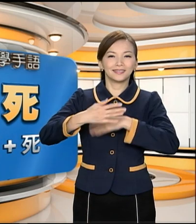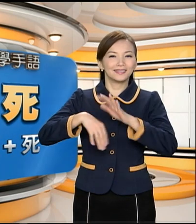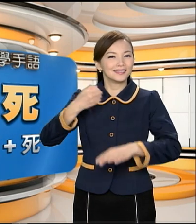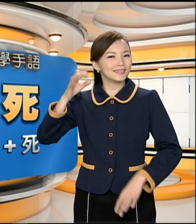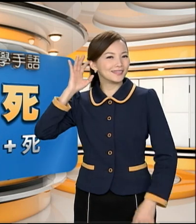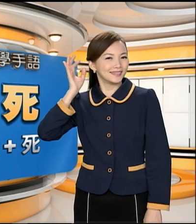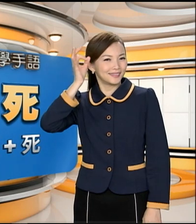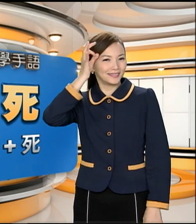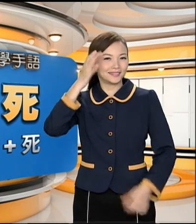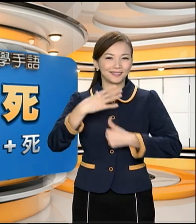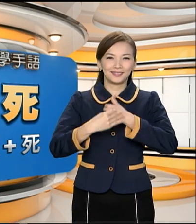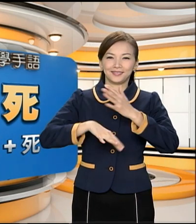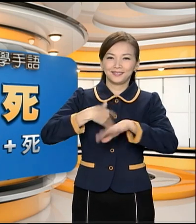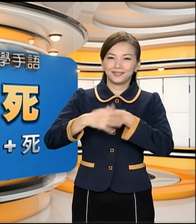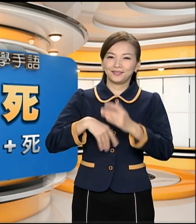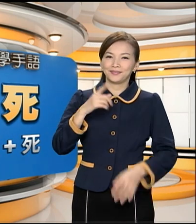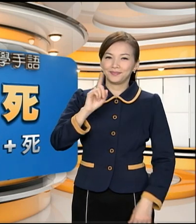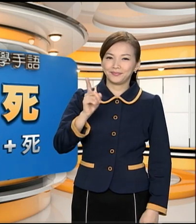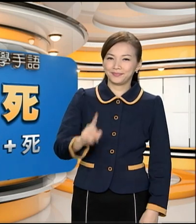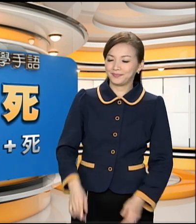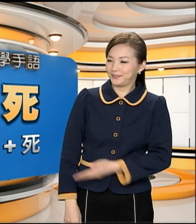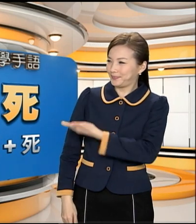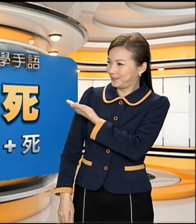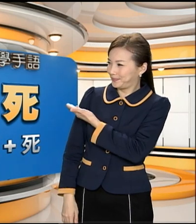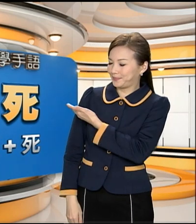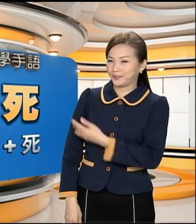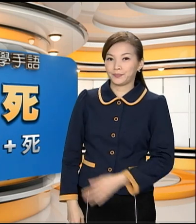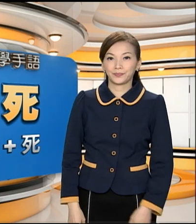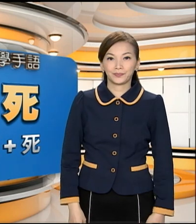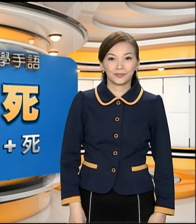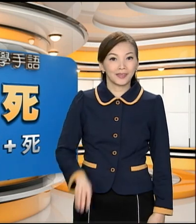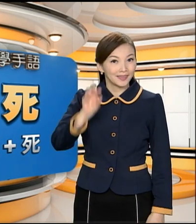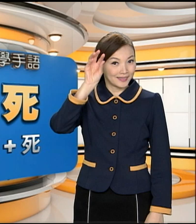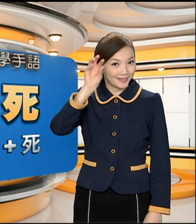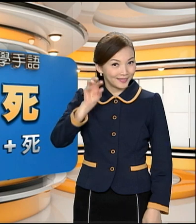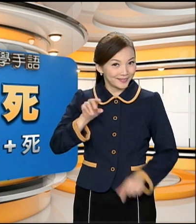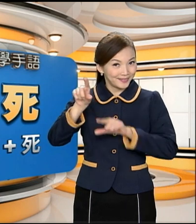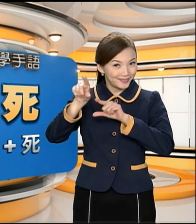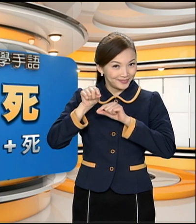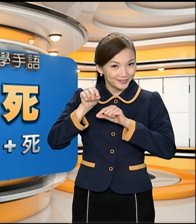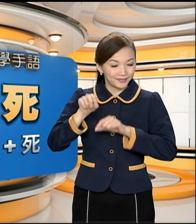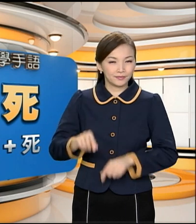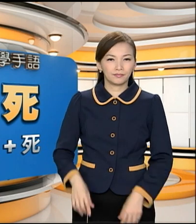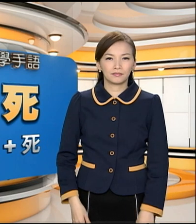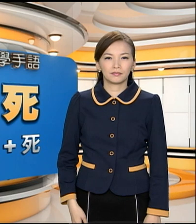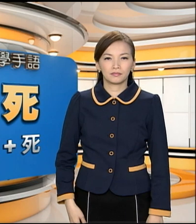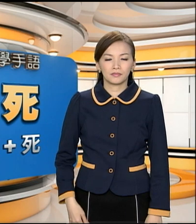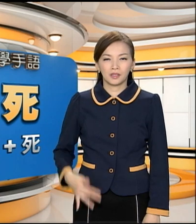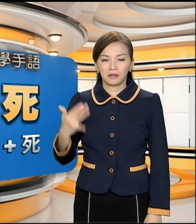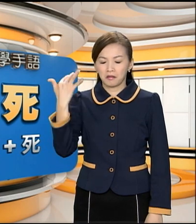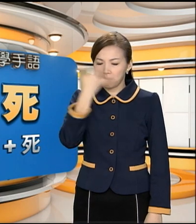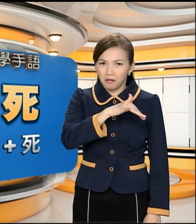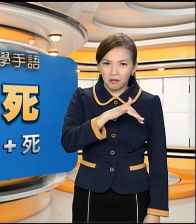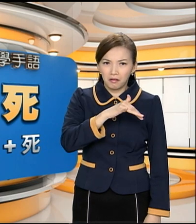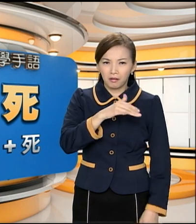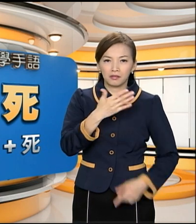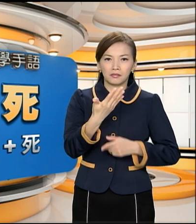今天的手語新聞通我們來學學猝死的手語可以照中文的語序比忽然加上